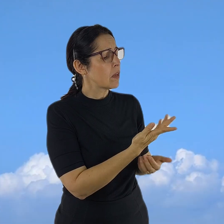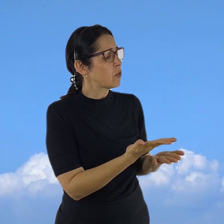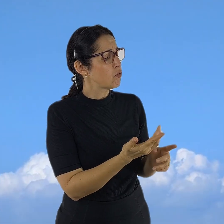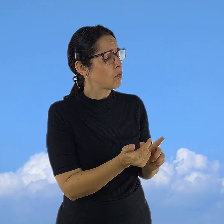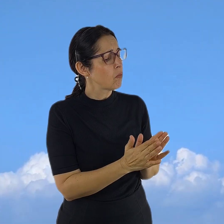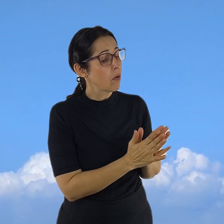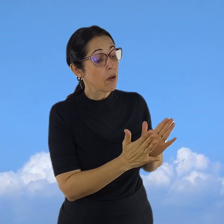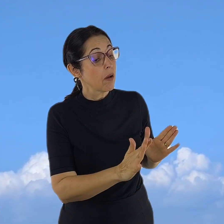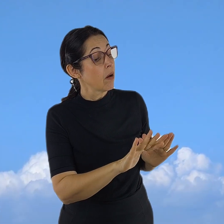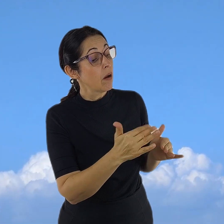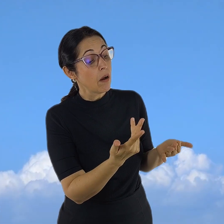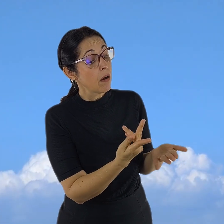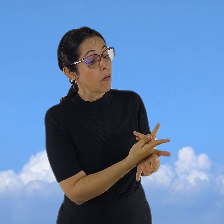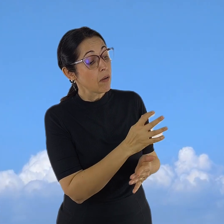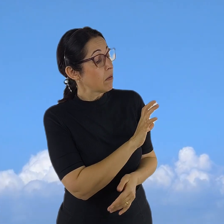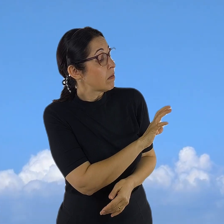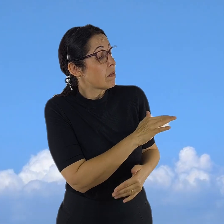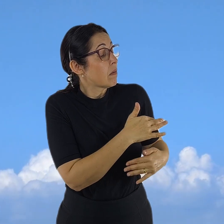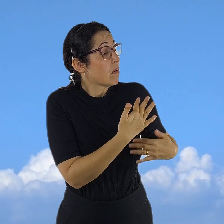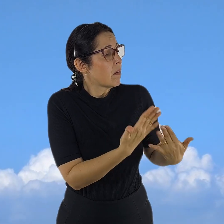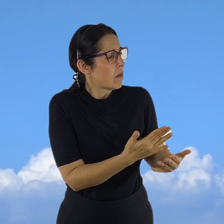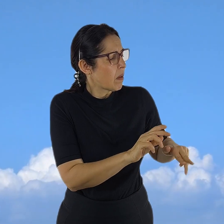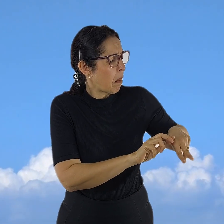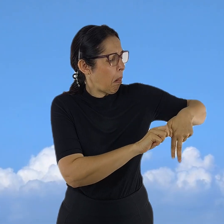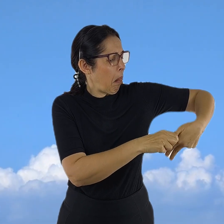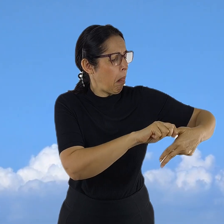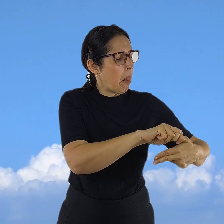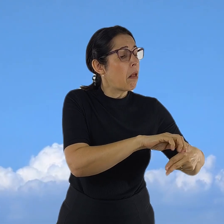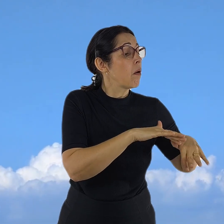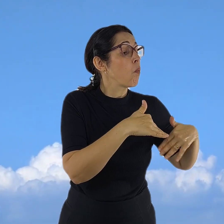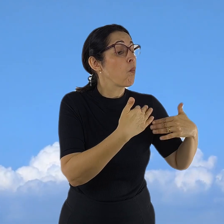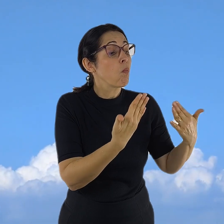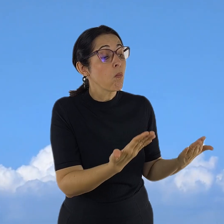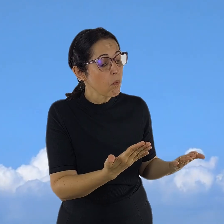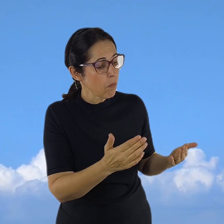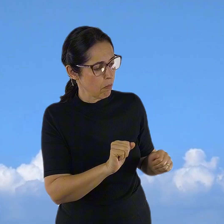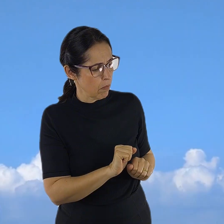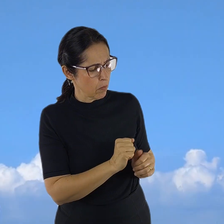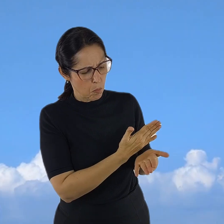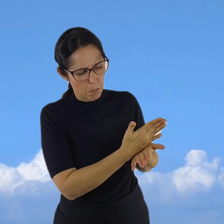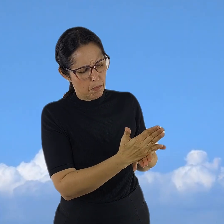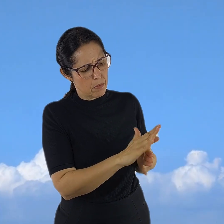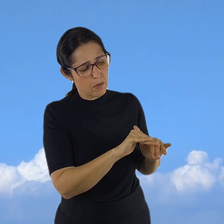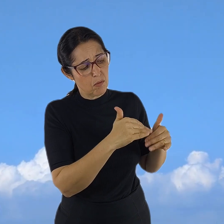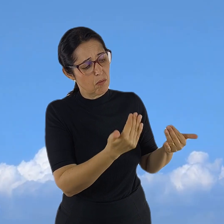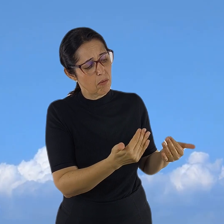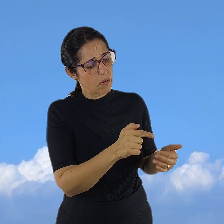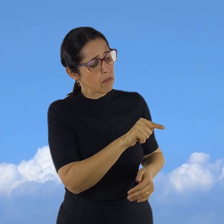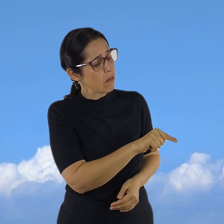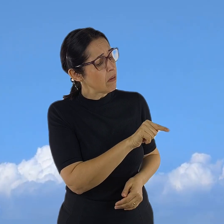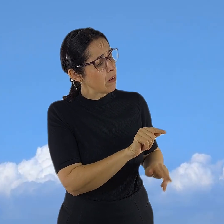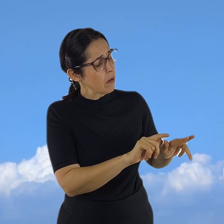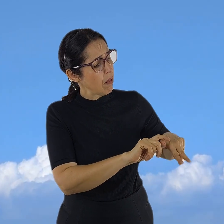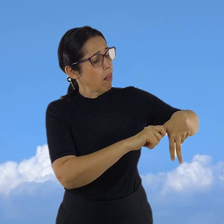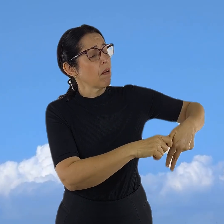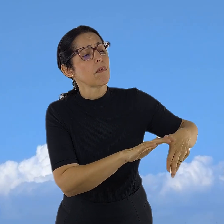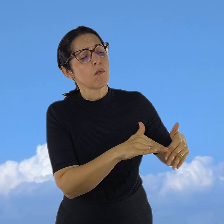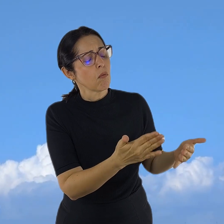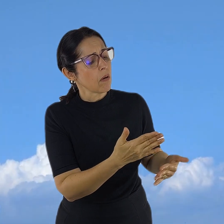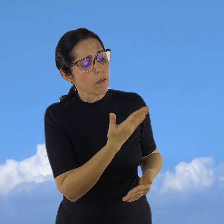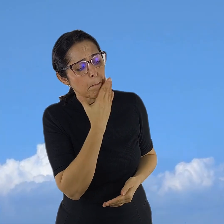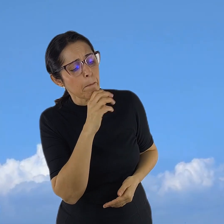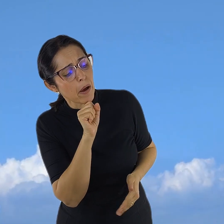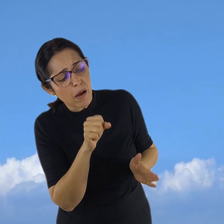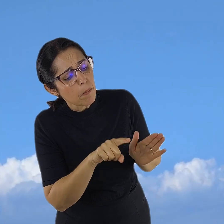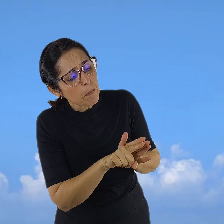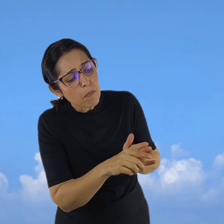Desde quando ele tem esse comportamento? Desde quando ele tem essas manifestações? Desde quando ele tem essas reações? Desde